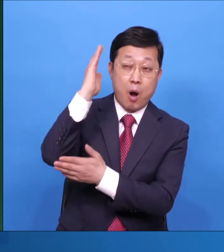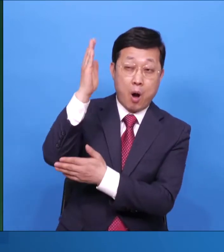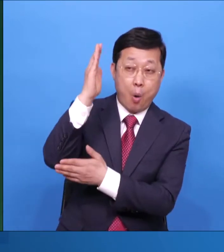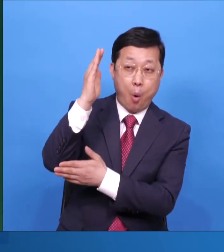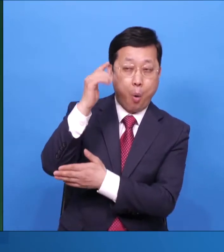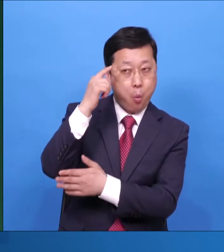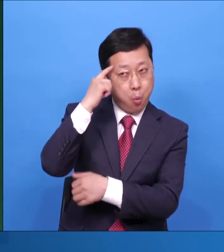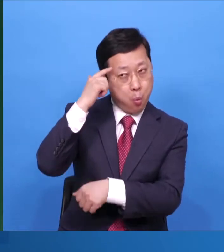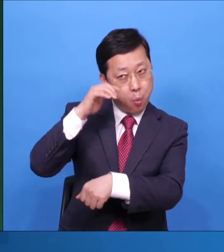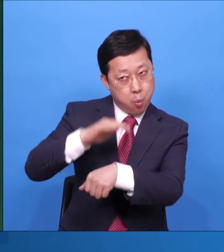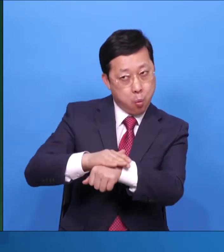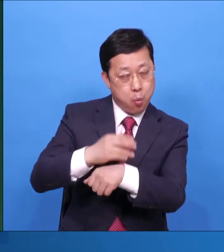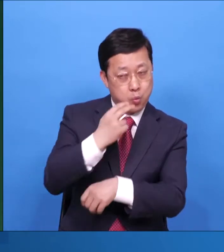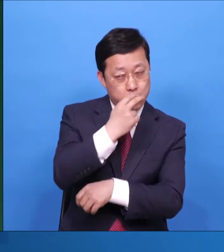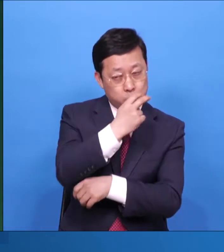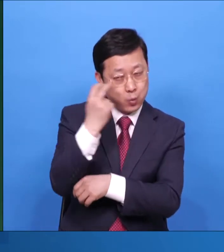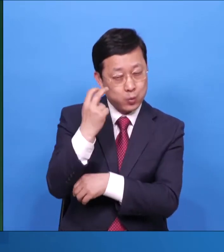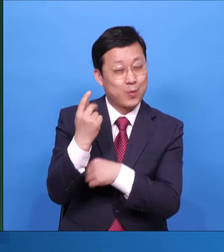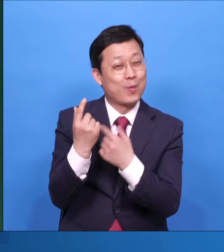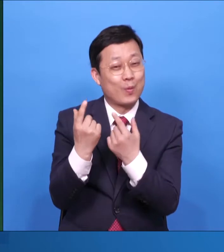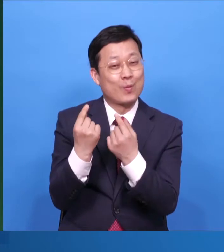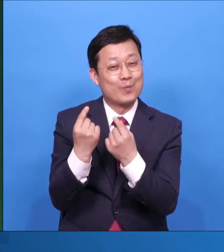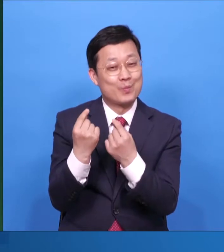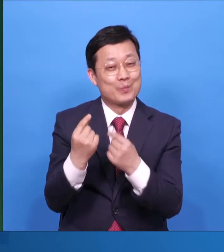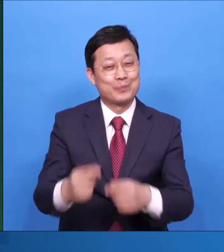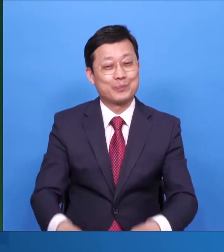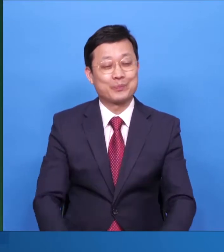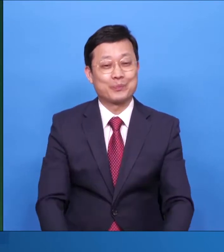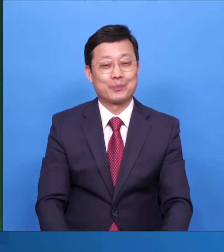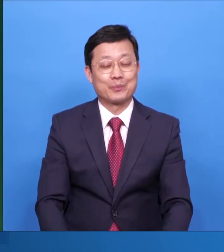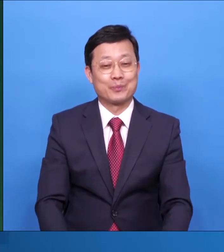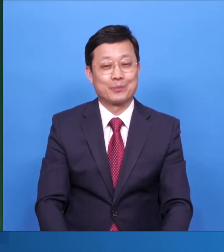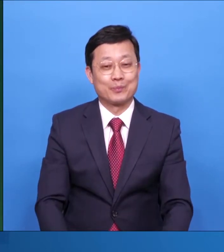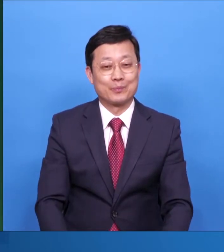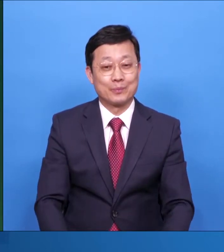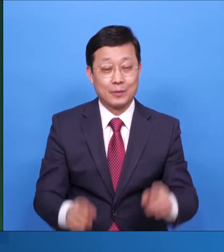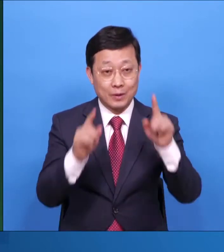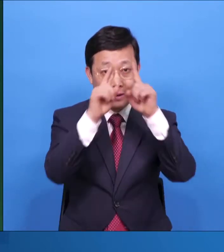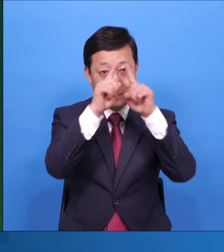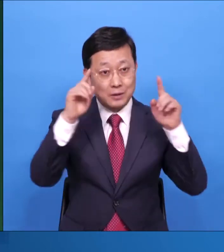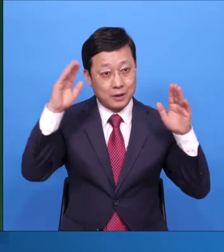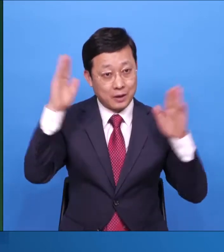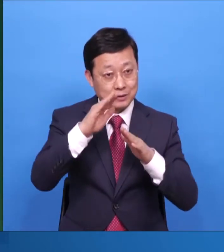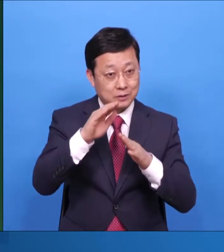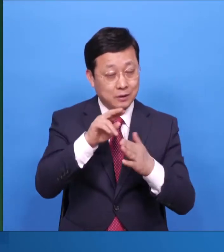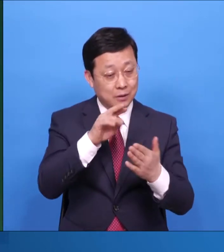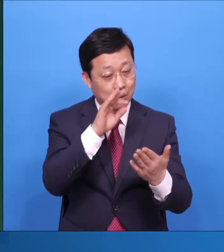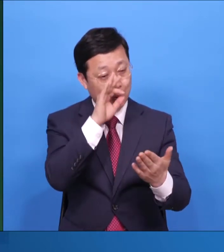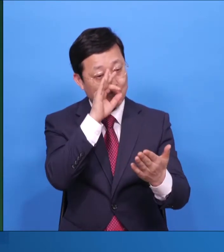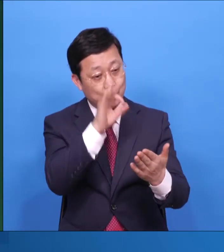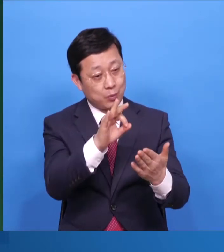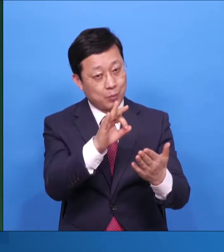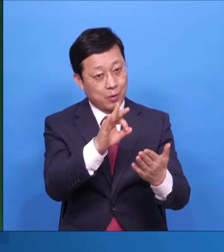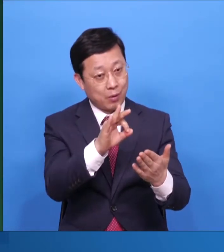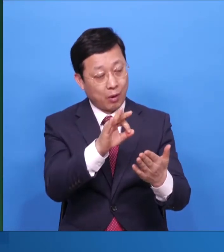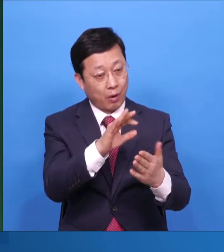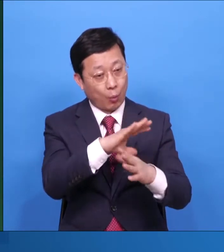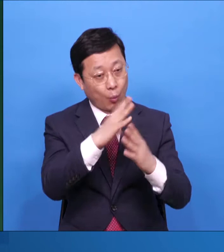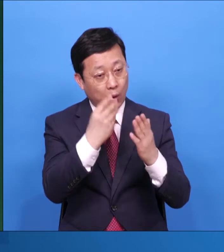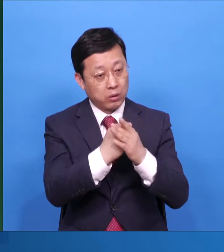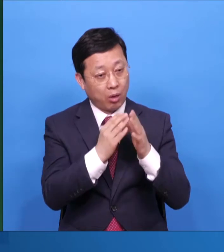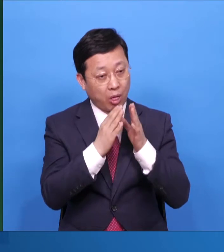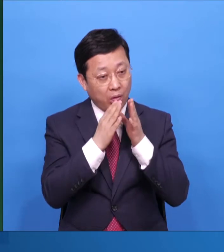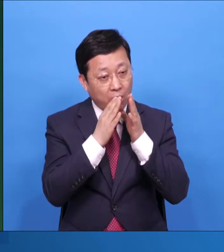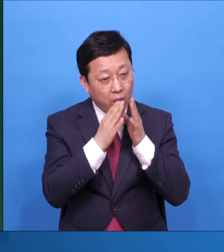Escuchando las lecciones de esta persona, dije, ah, esta es una persona que es bastante... 대학생들이 들으면 굉장히 다 넘어가겠구나 하는